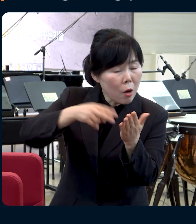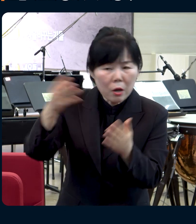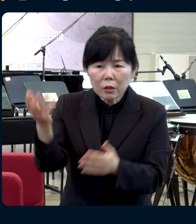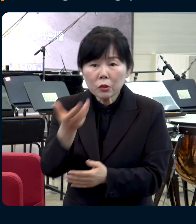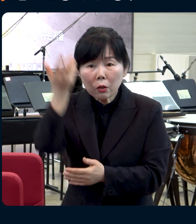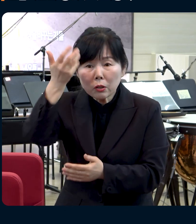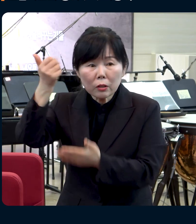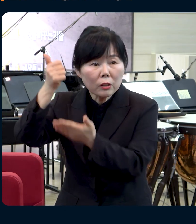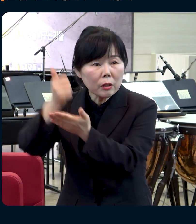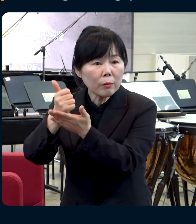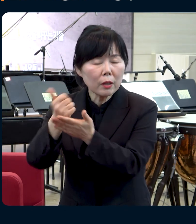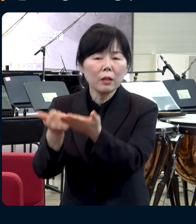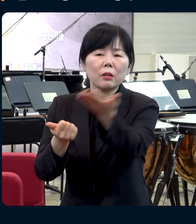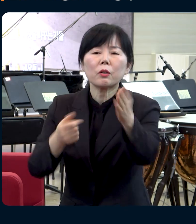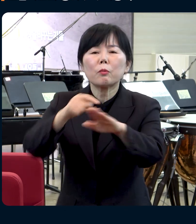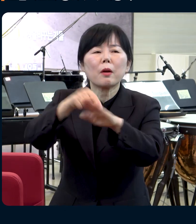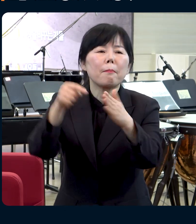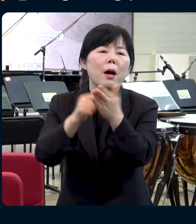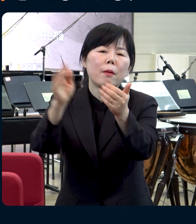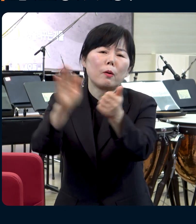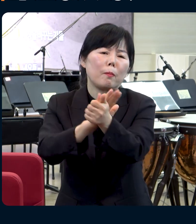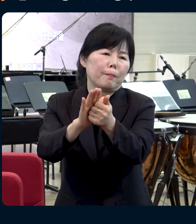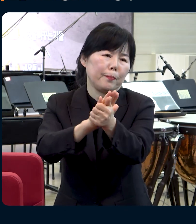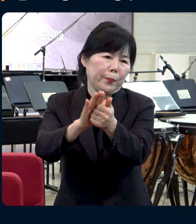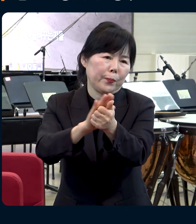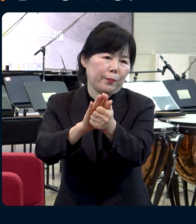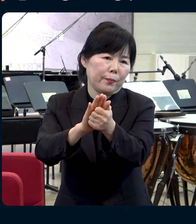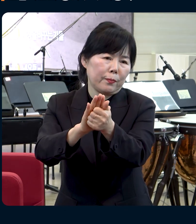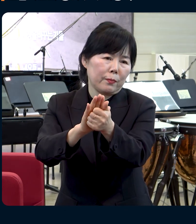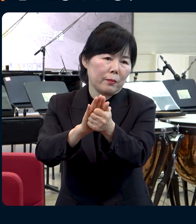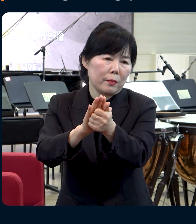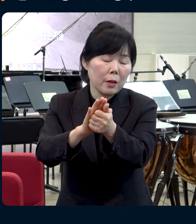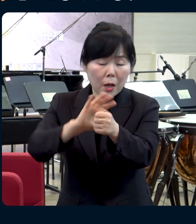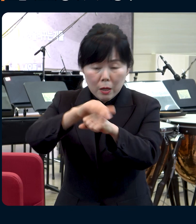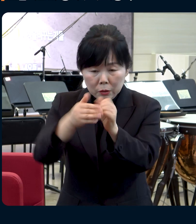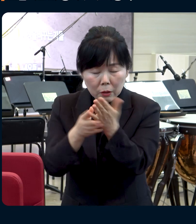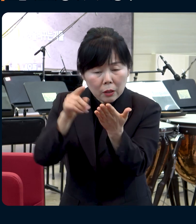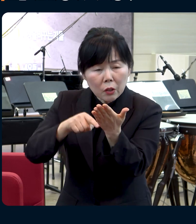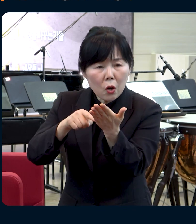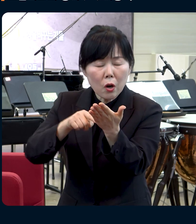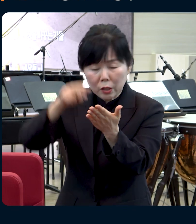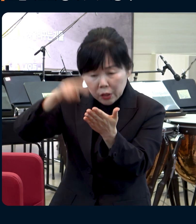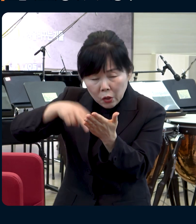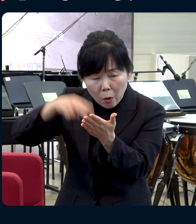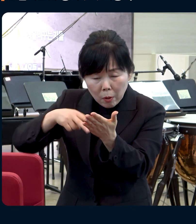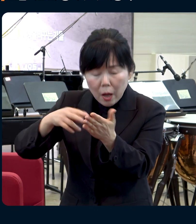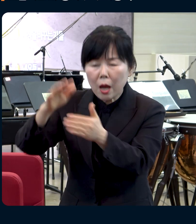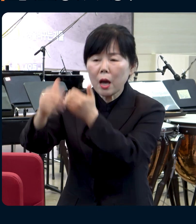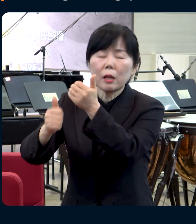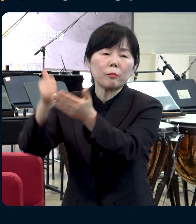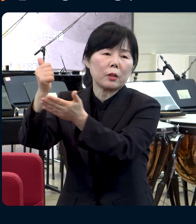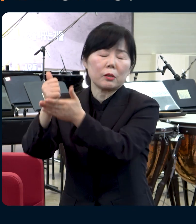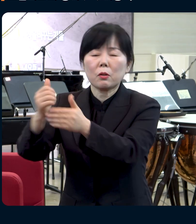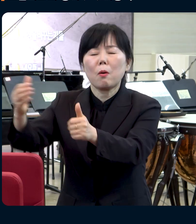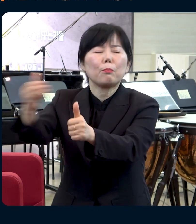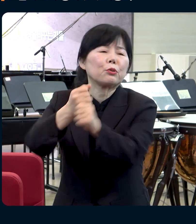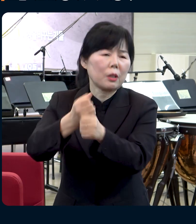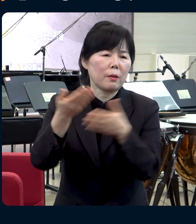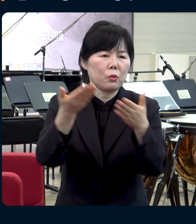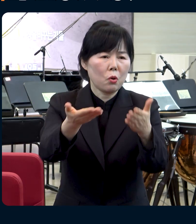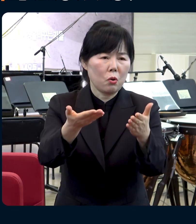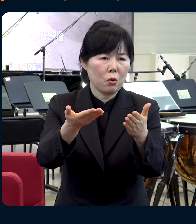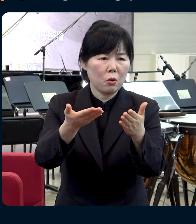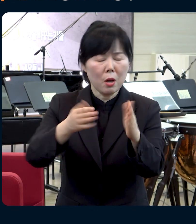마음을 터치하시면 그 말씀을 붙잡으세요. 그 말씀을 붙잡고 나아가면 주님께서 여러분 삶 가운데 가정 가운데 함께 하십니다.